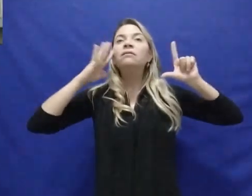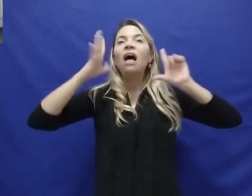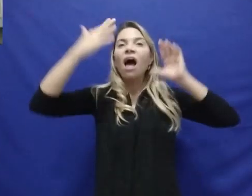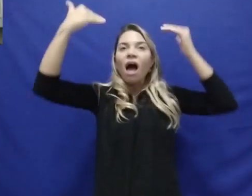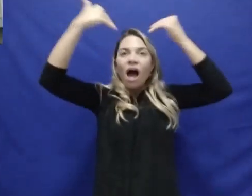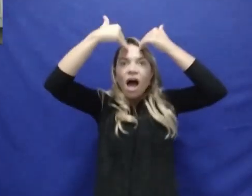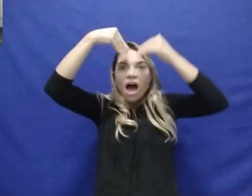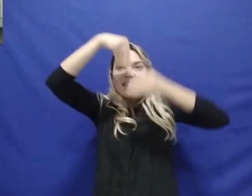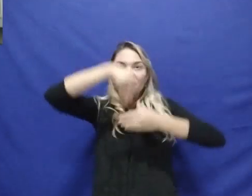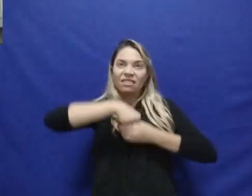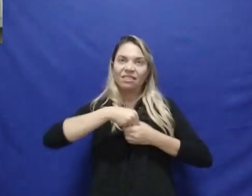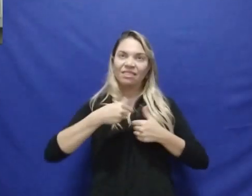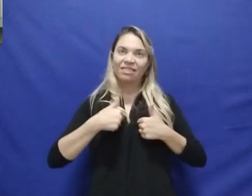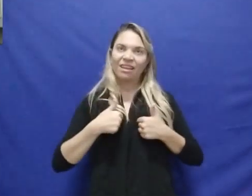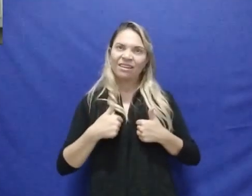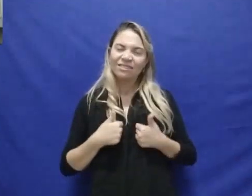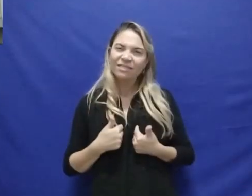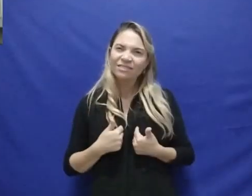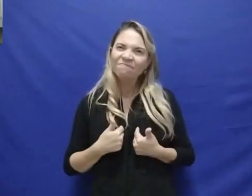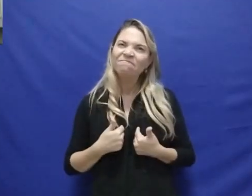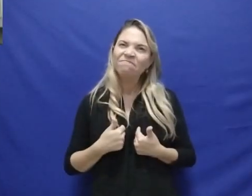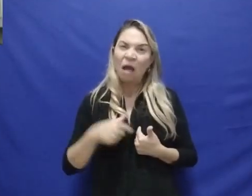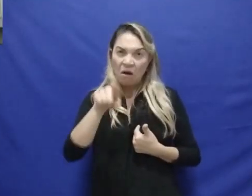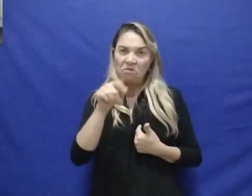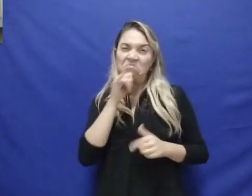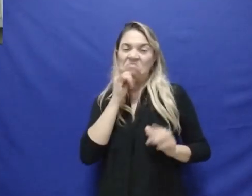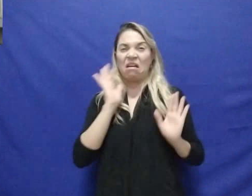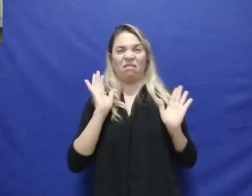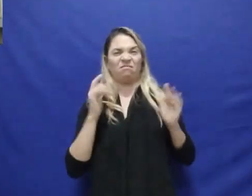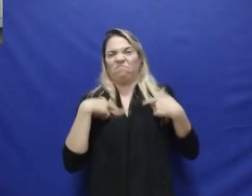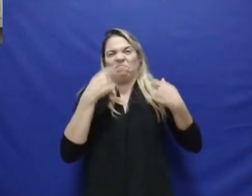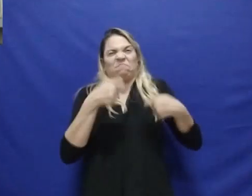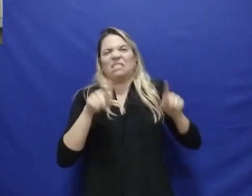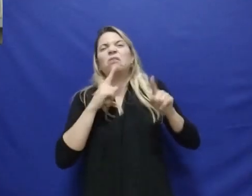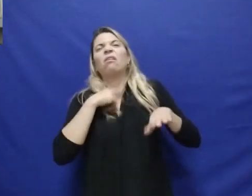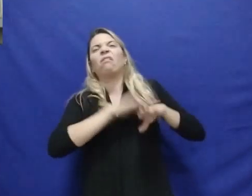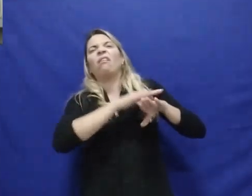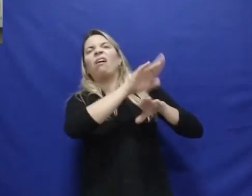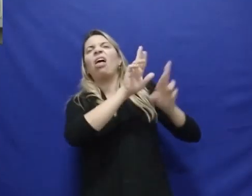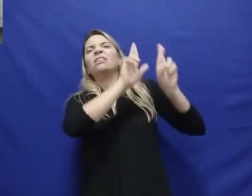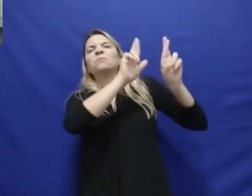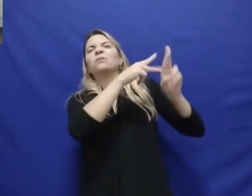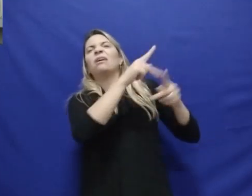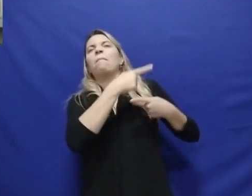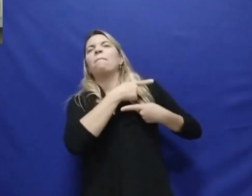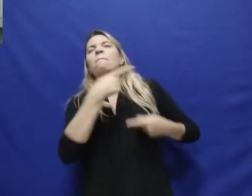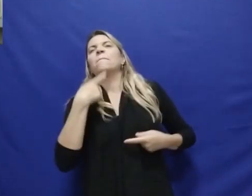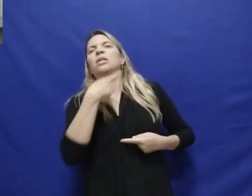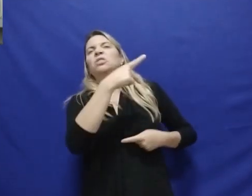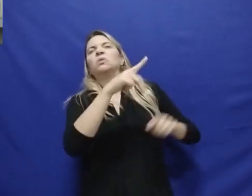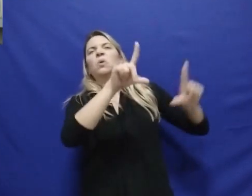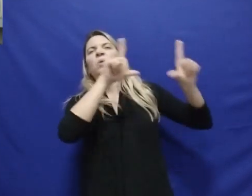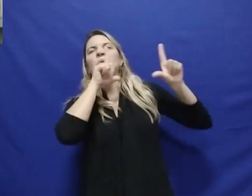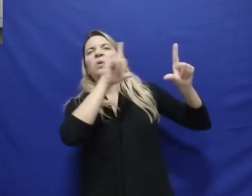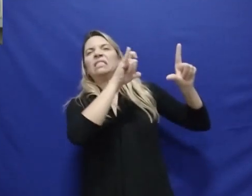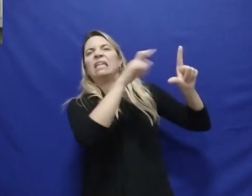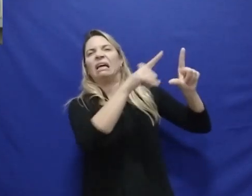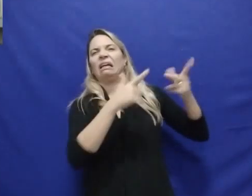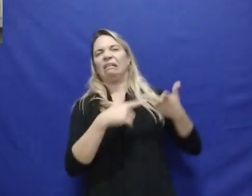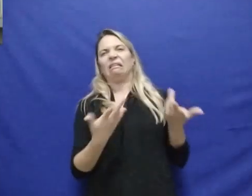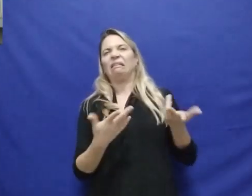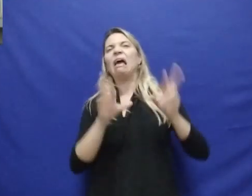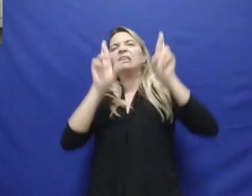pessoas você conhece? Não perca a visão espiritual. Não acredite porque elas